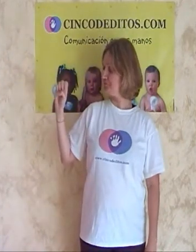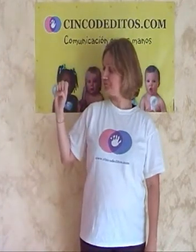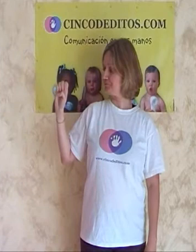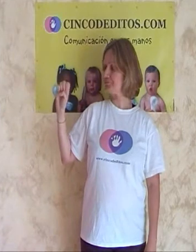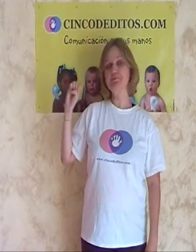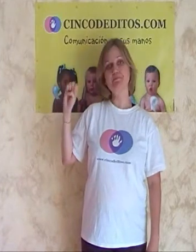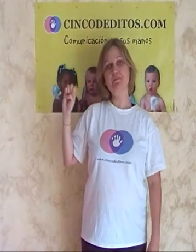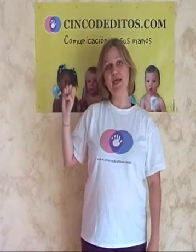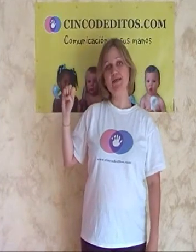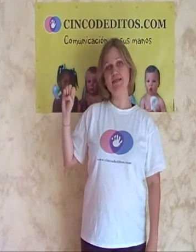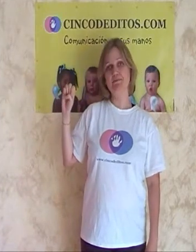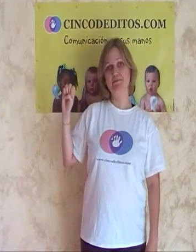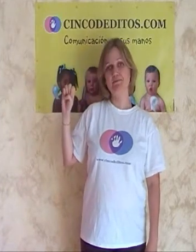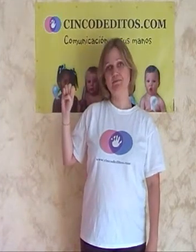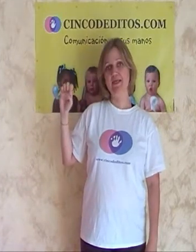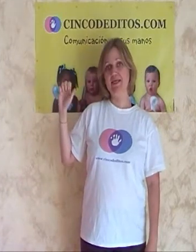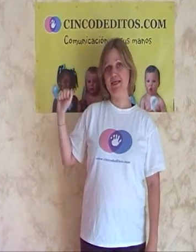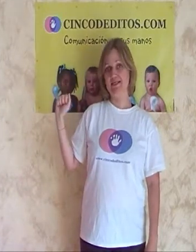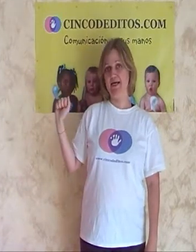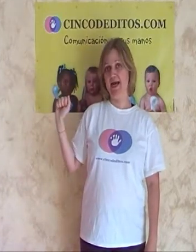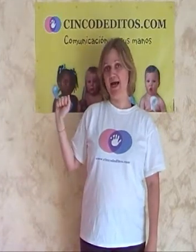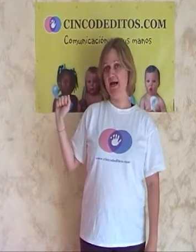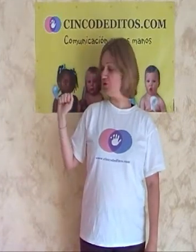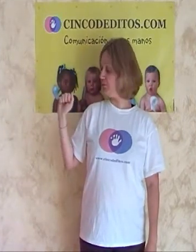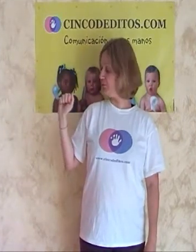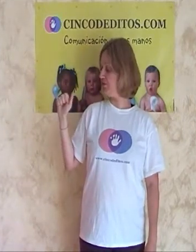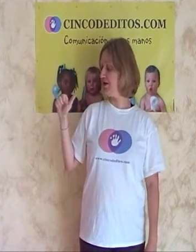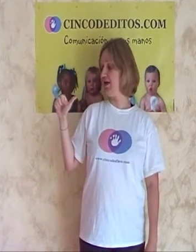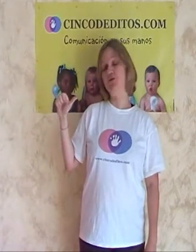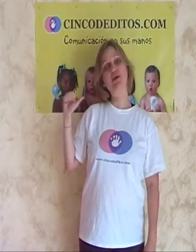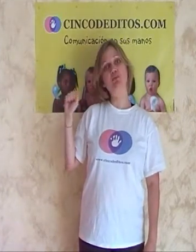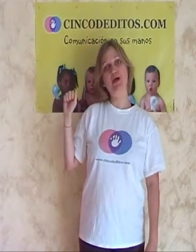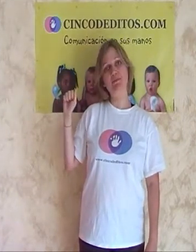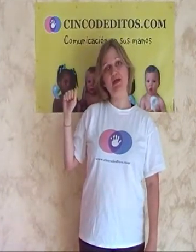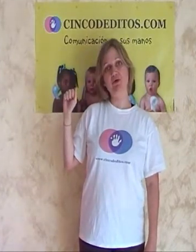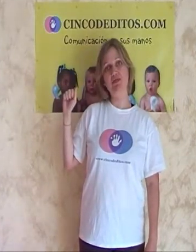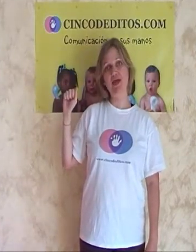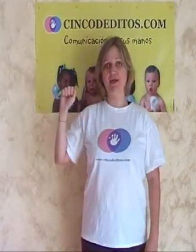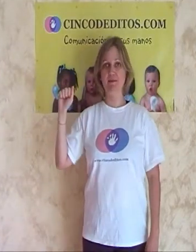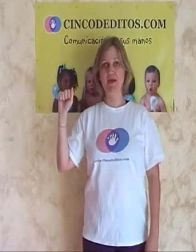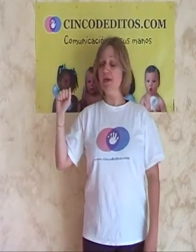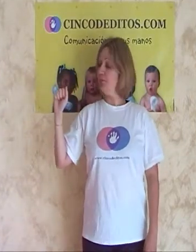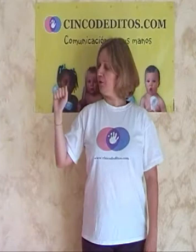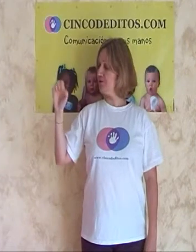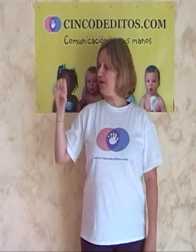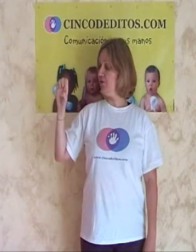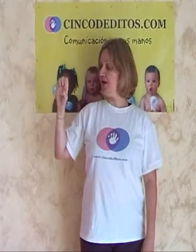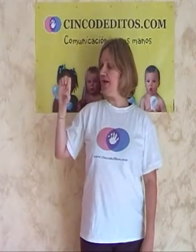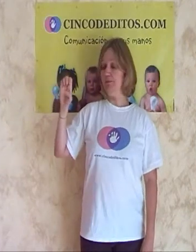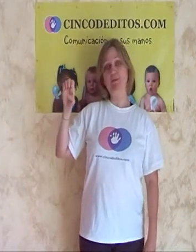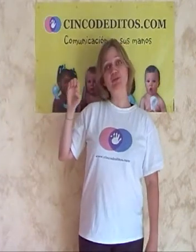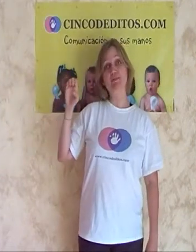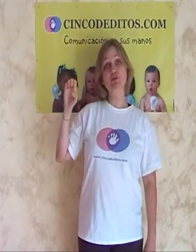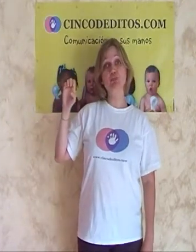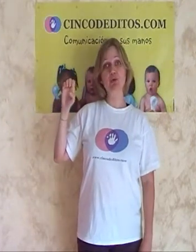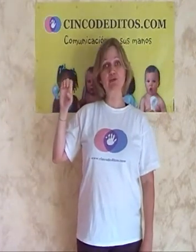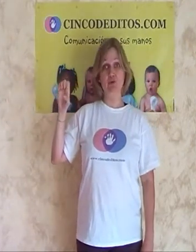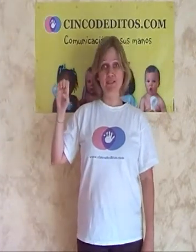así. Si estará la A con el puño cerrado y el pulgar mirando hacia arriba, bueno, pues ahora vamos a abrir un poquito